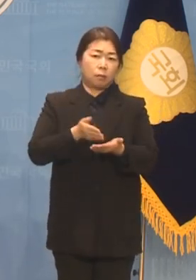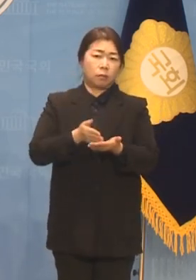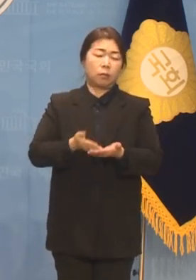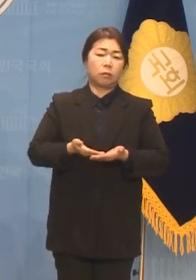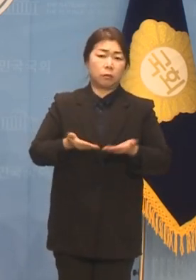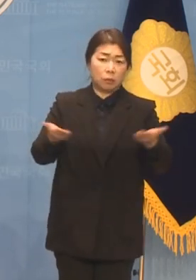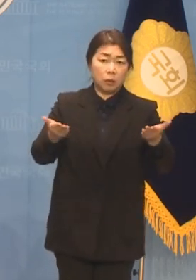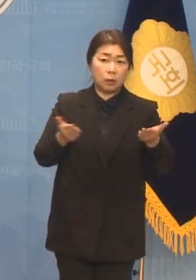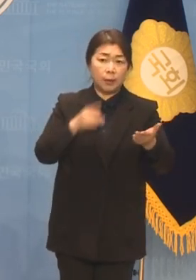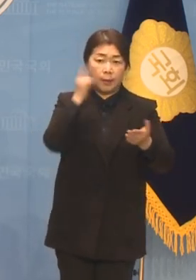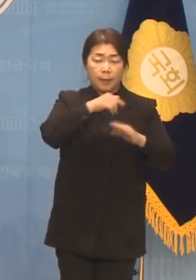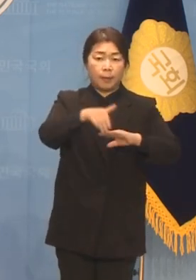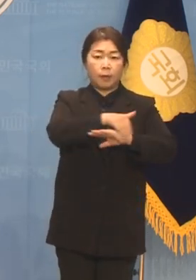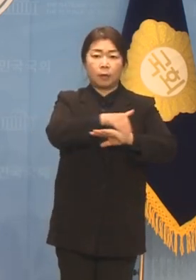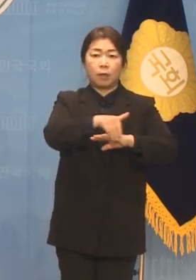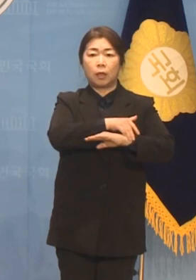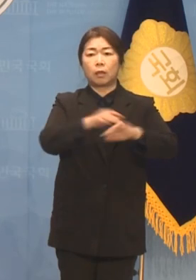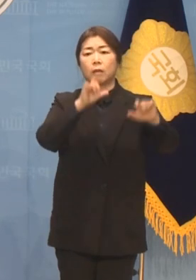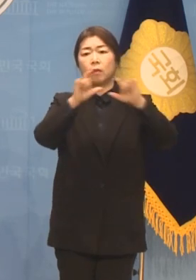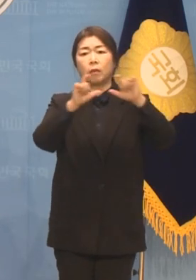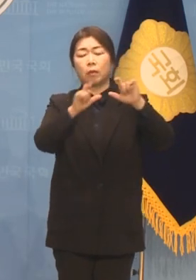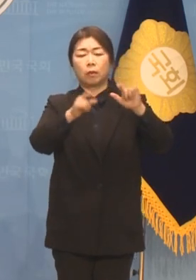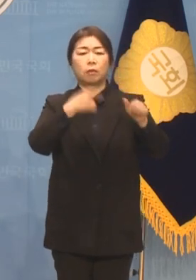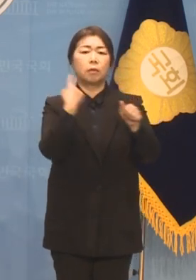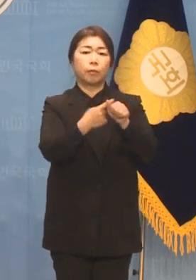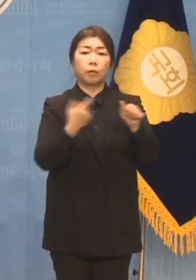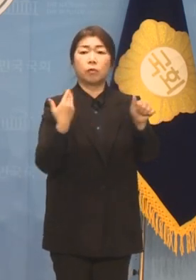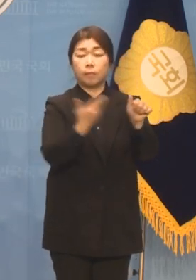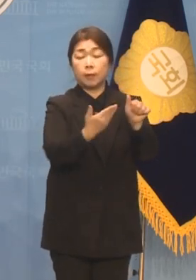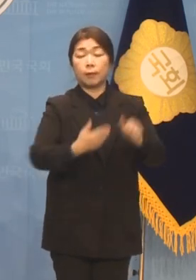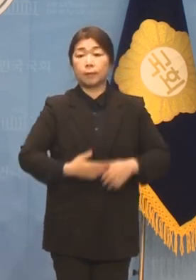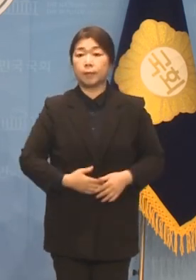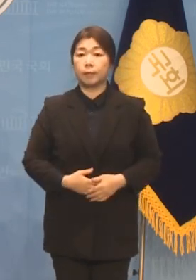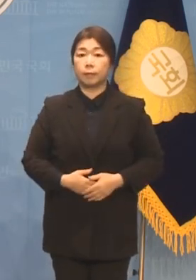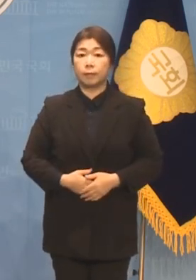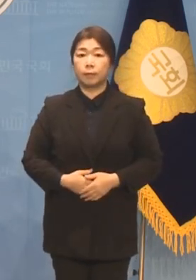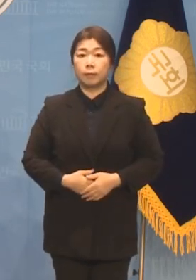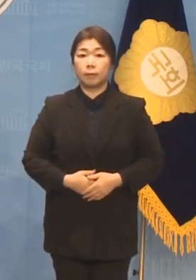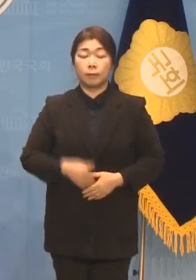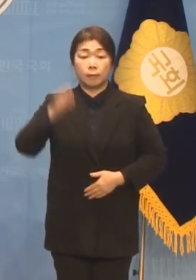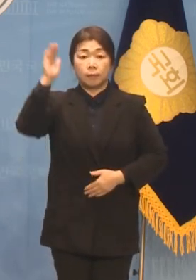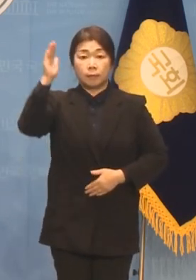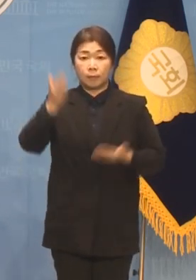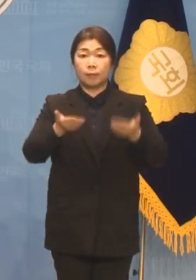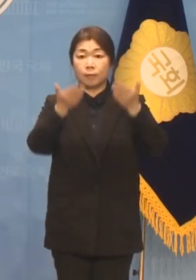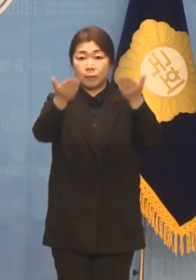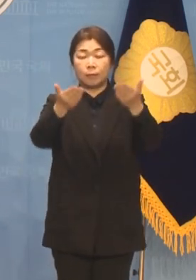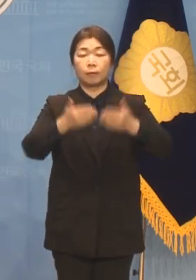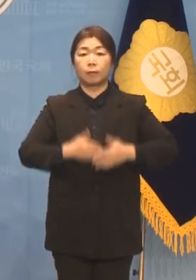국민의힘의 악선동을 비판하기 위해 이 자리에 섰습니다. 기자회견 시작하겠습니다.